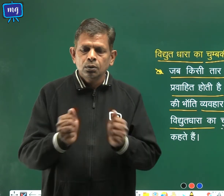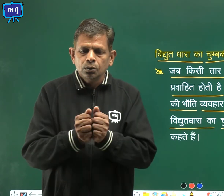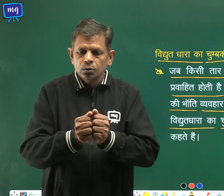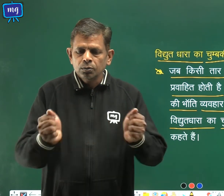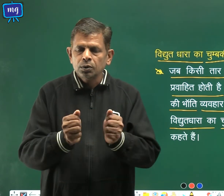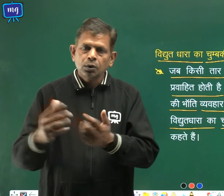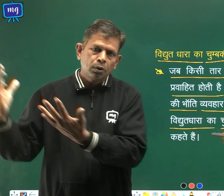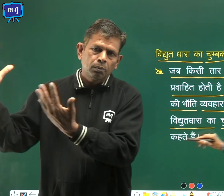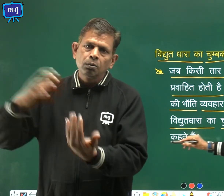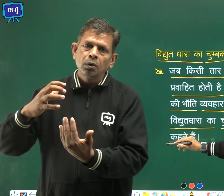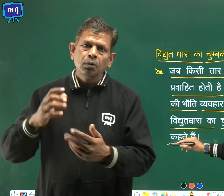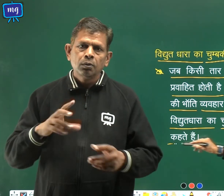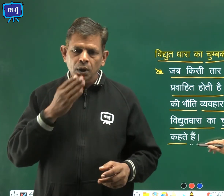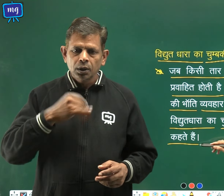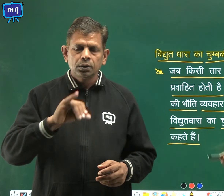चुंबकीय प्रभाव कहते हैं।